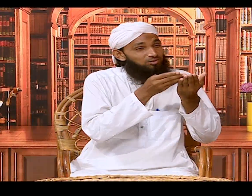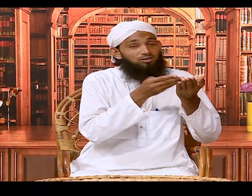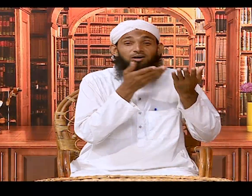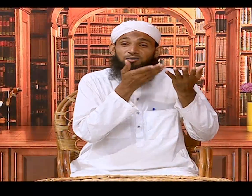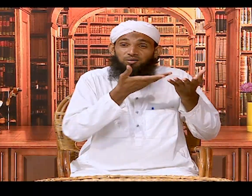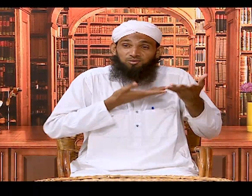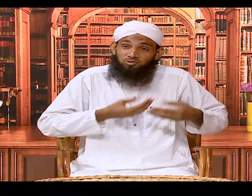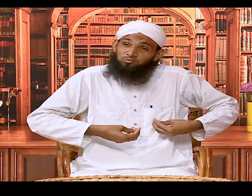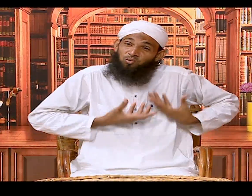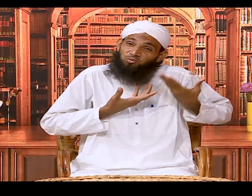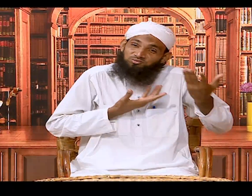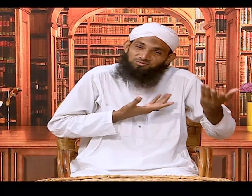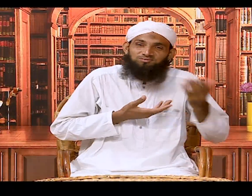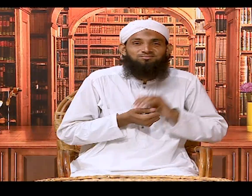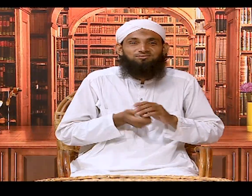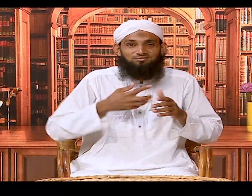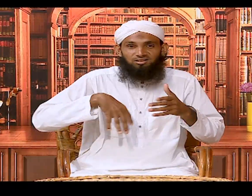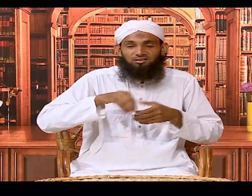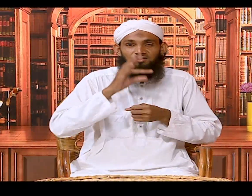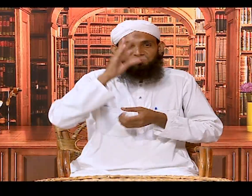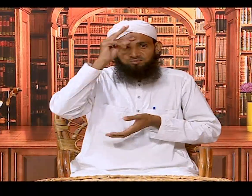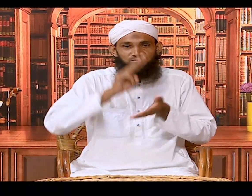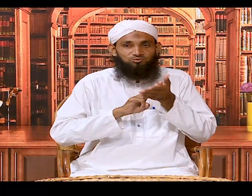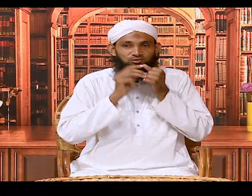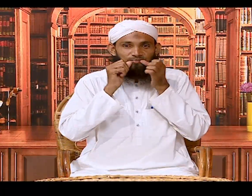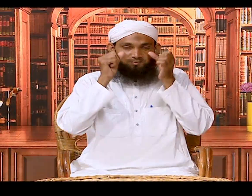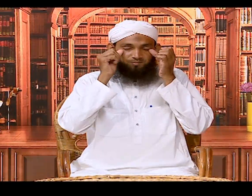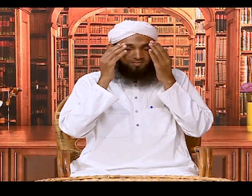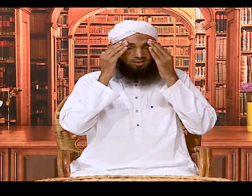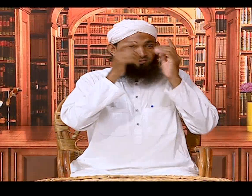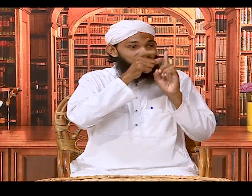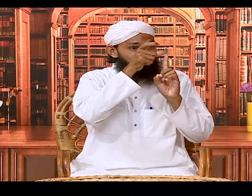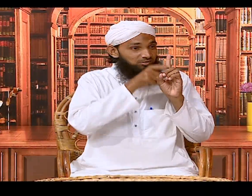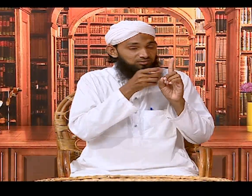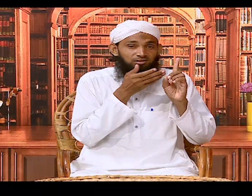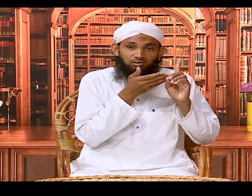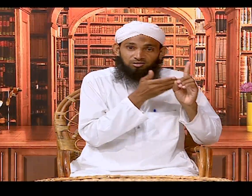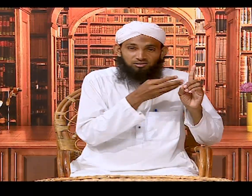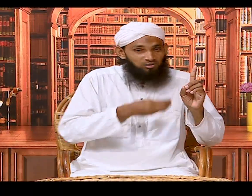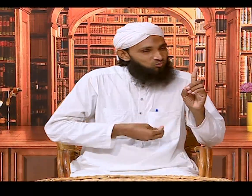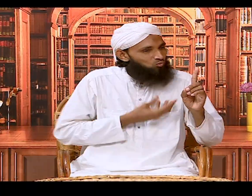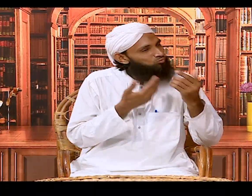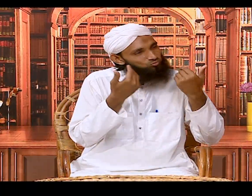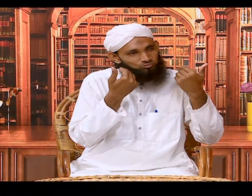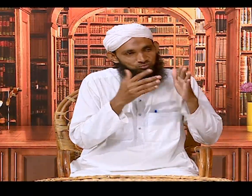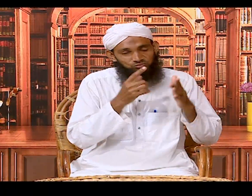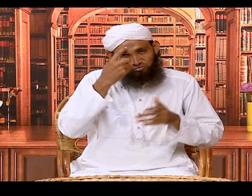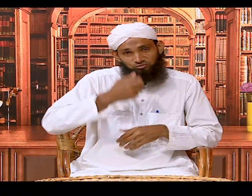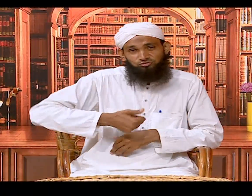وسلم ہم سے راضی ہو جائیں گے۔ اگر رسول اکرم صلی اللہ علیہ وآلہ وصحبہ وسلم راضی ہو گئے تو